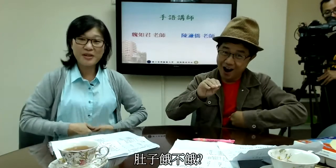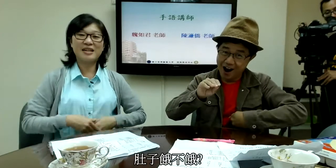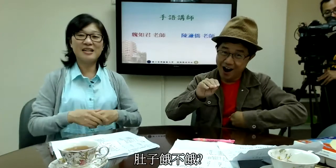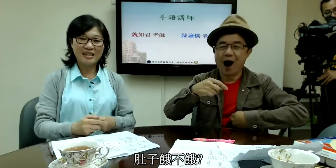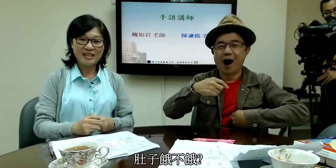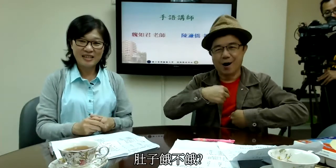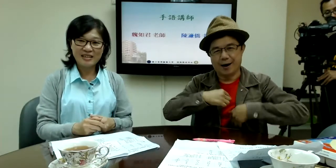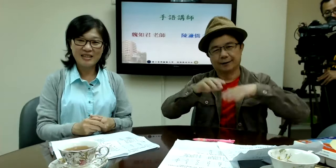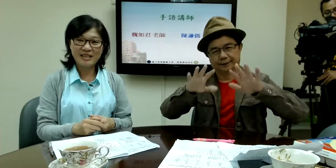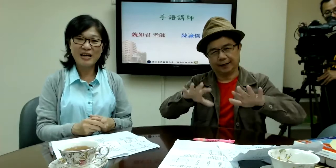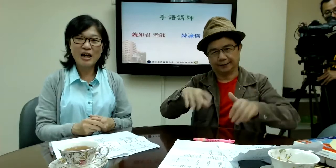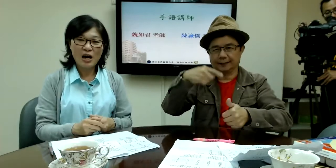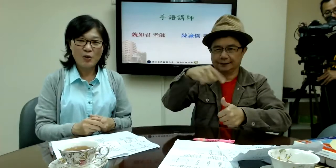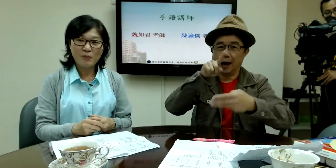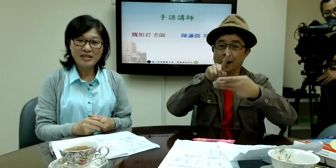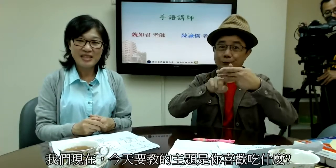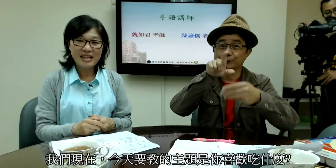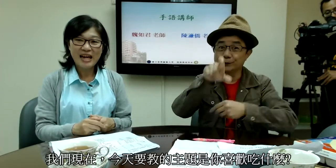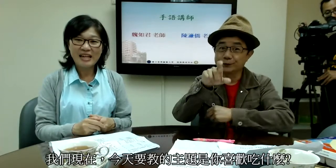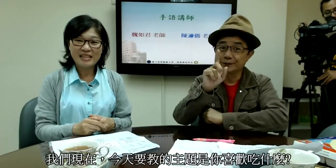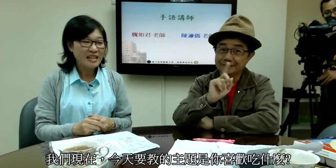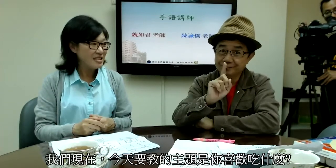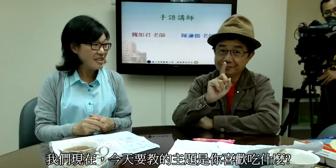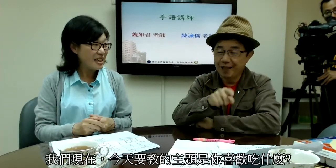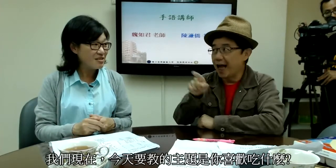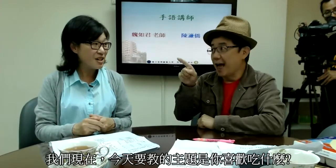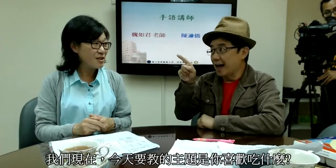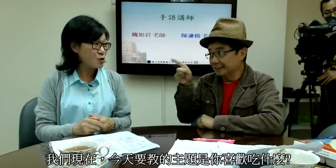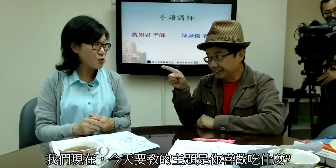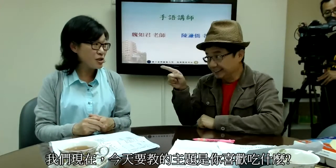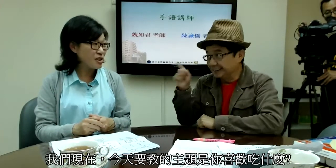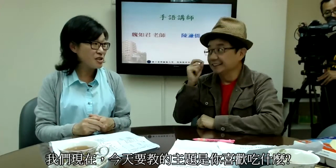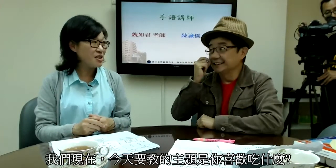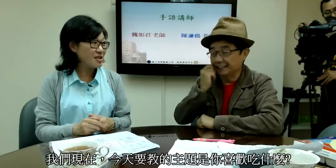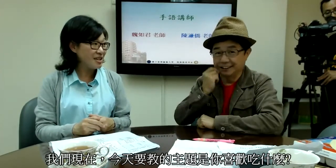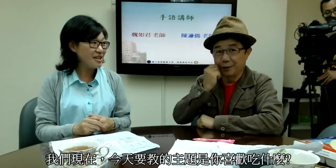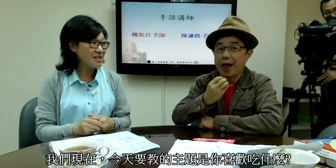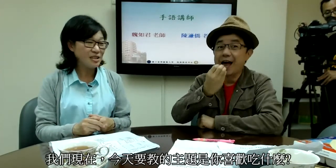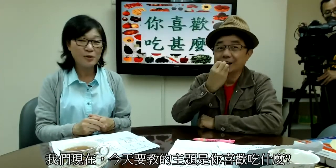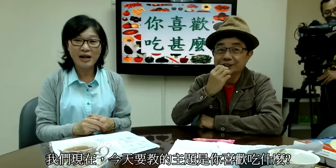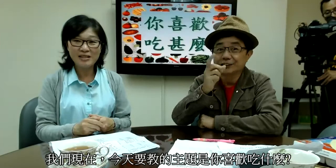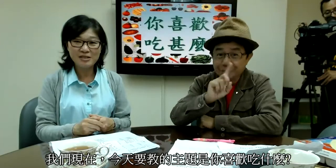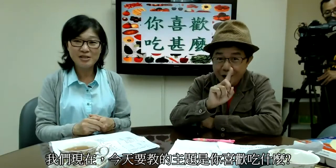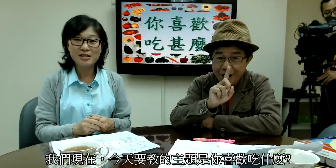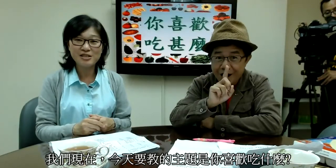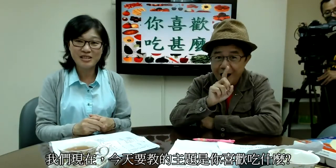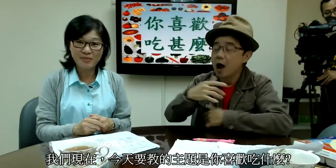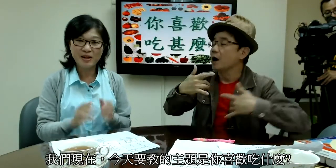饿？我们现在今天要教的主题是你喜欢吃什么？